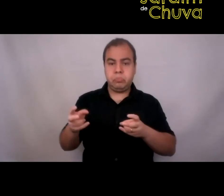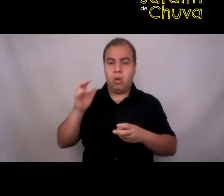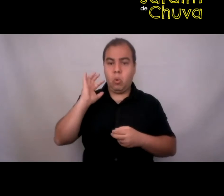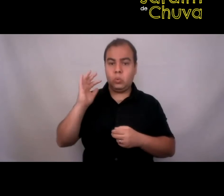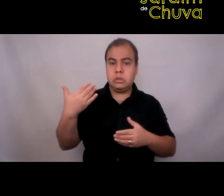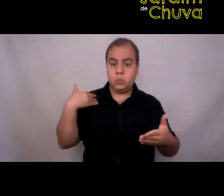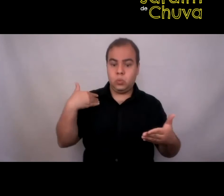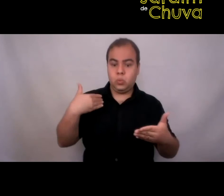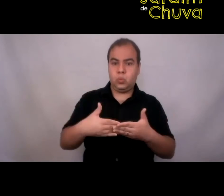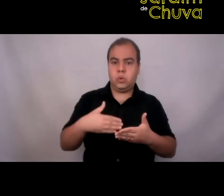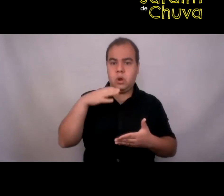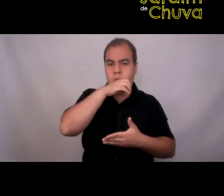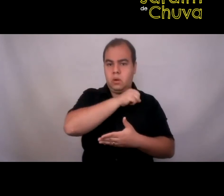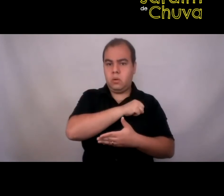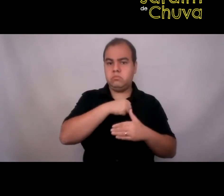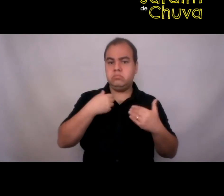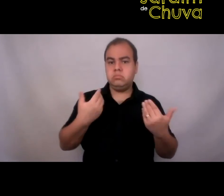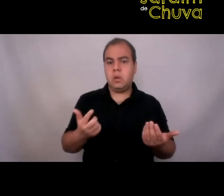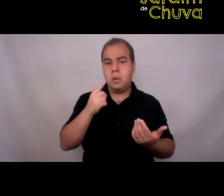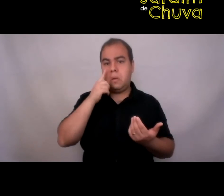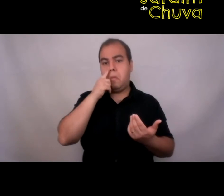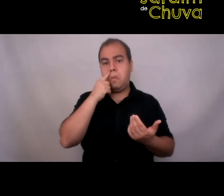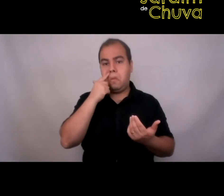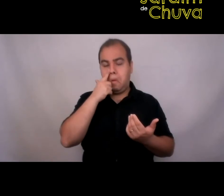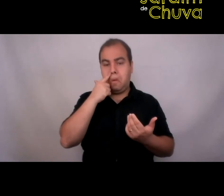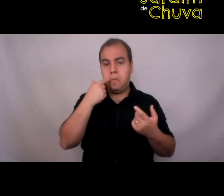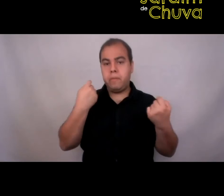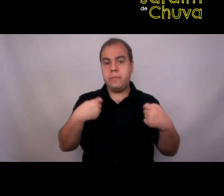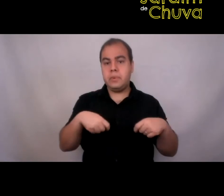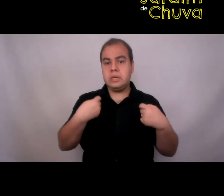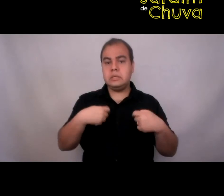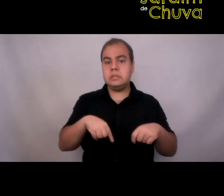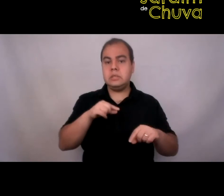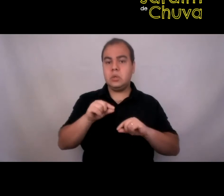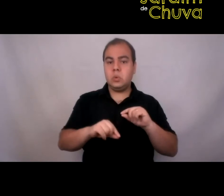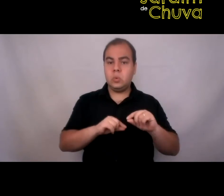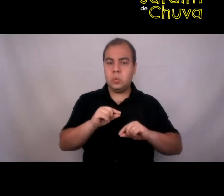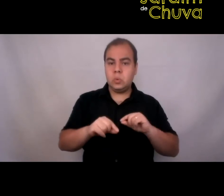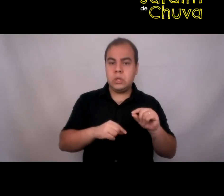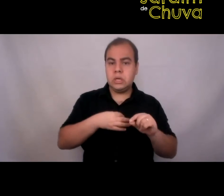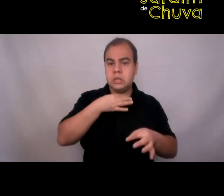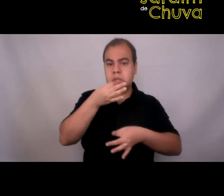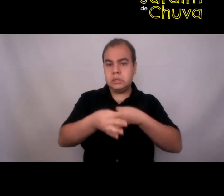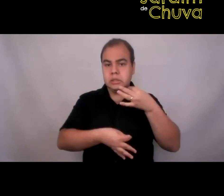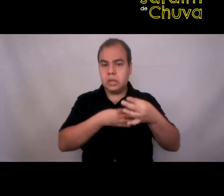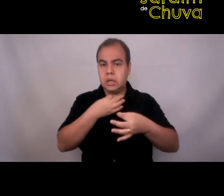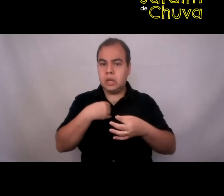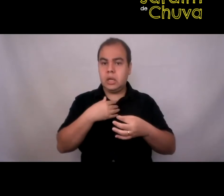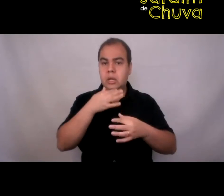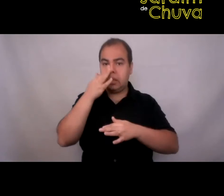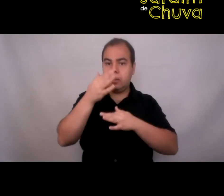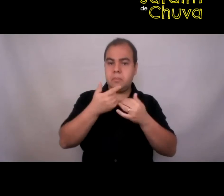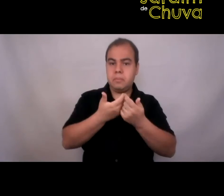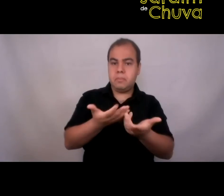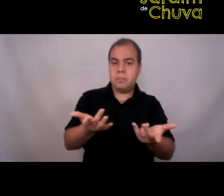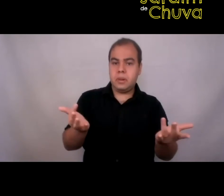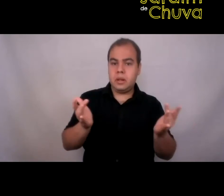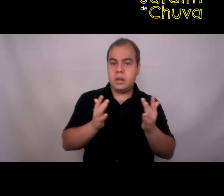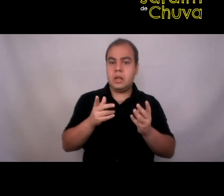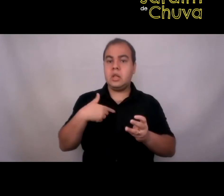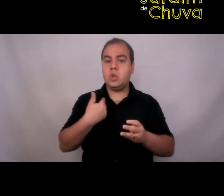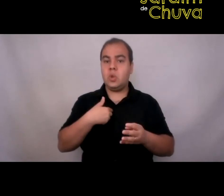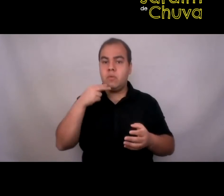função disso, a gente precisa ter um pouco mais de critério na escolha dessas plantas para que a gente recorra a